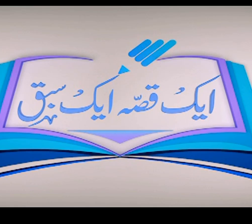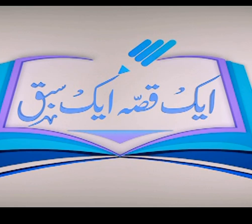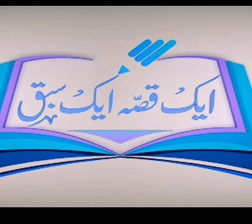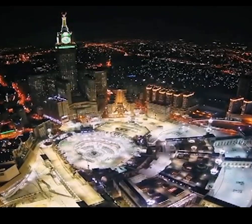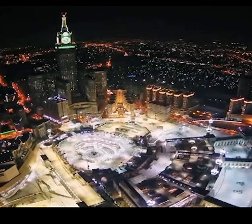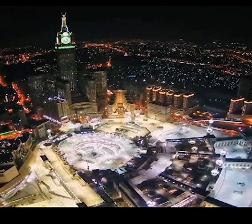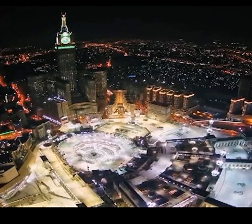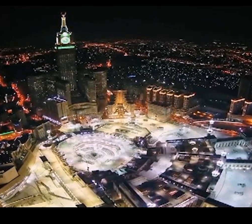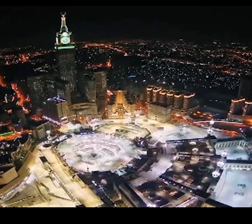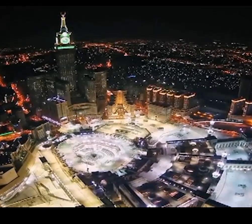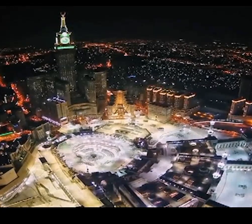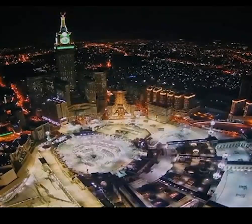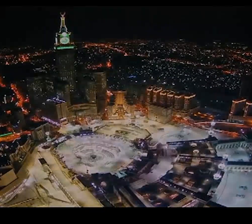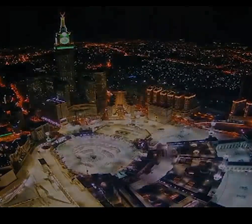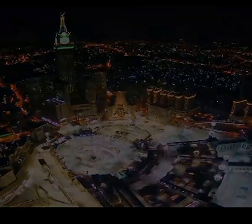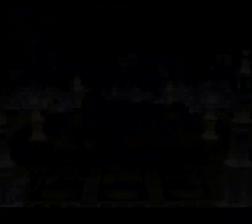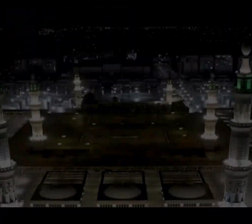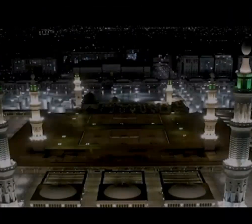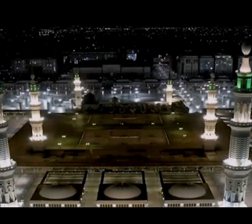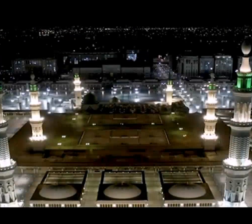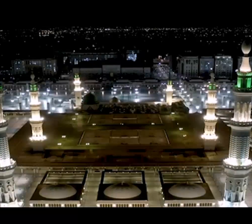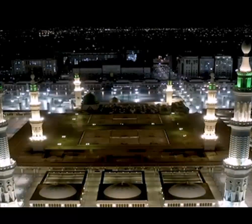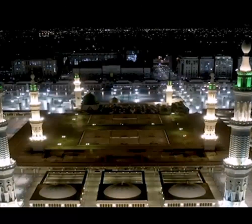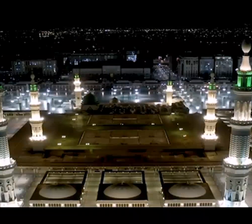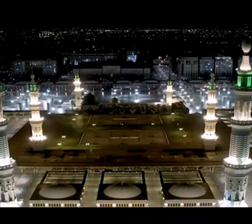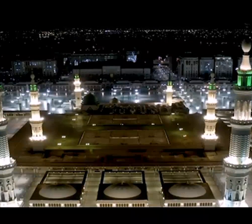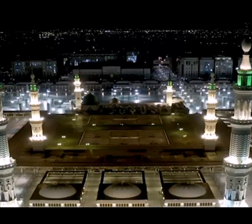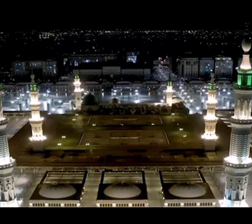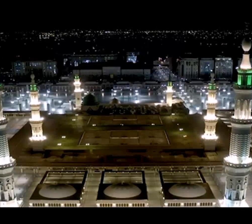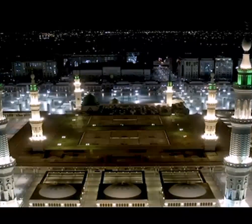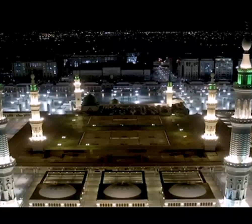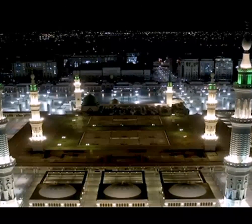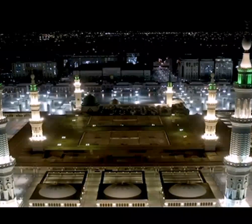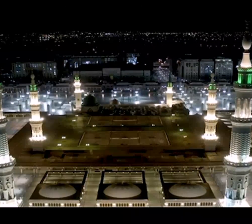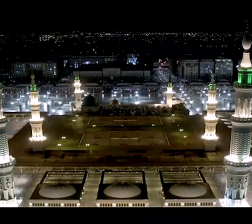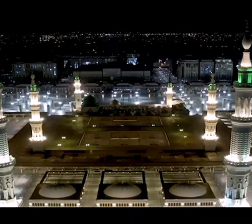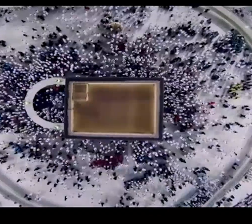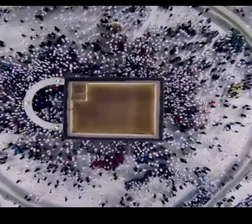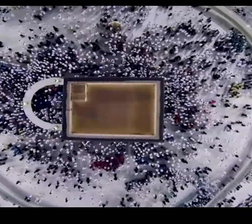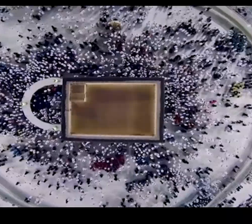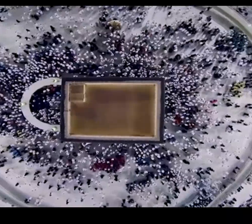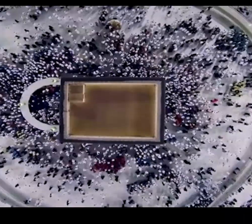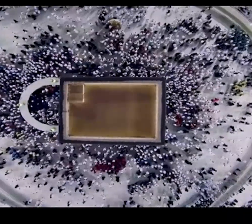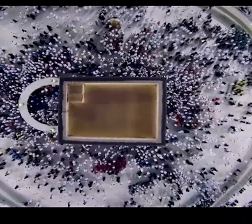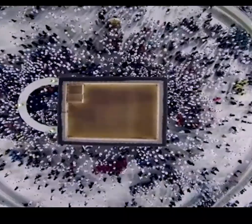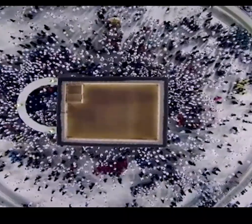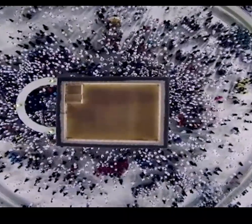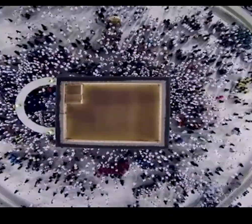الحمدللہ رب العالمین والصلاة والسلام علی سید المرسلین اما بعد فاعوذ